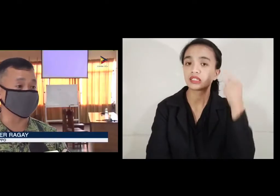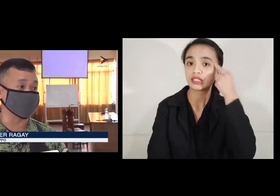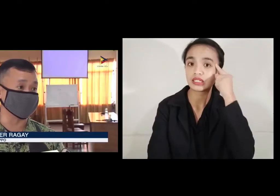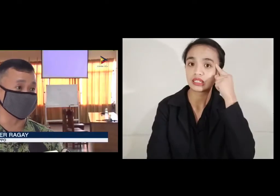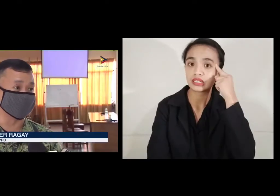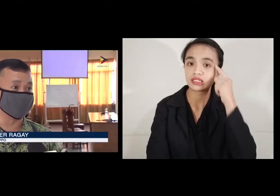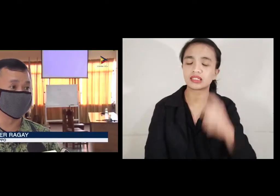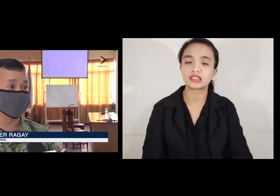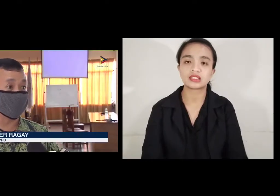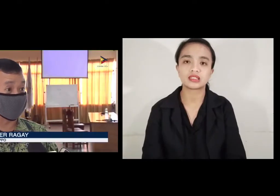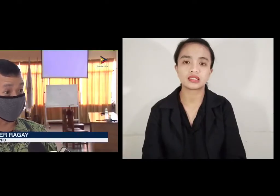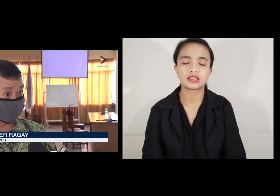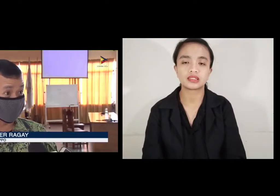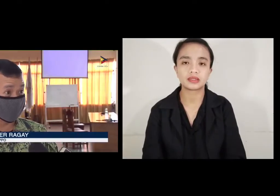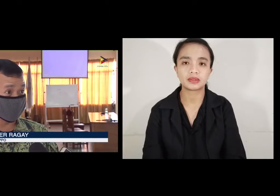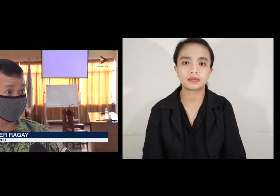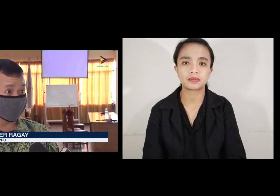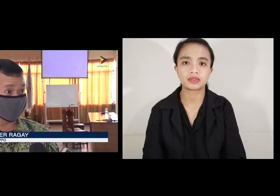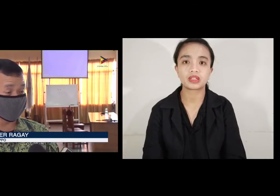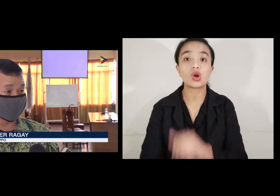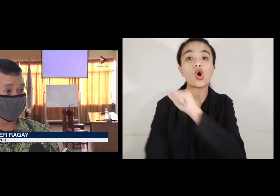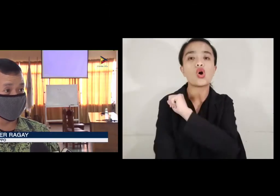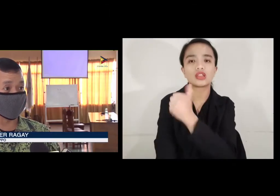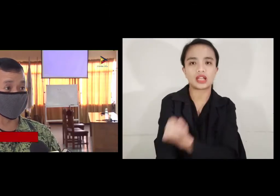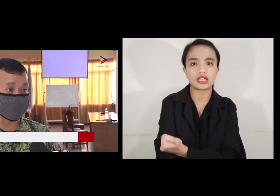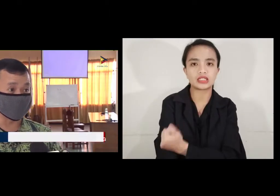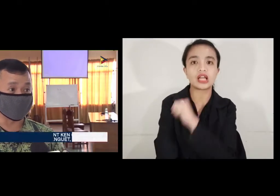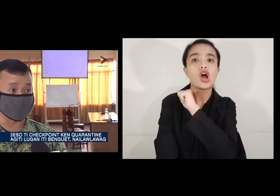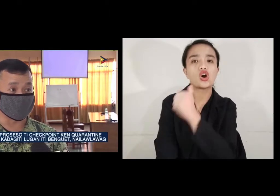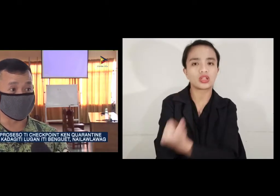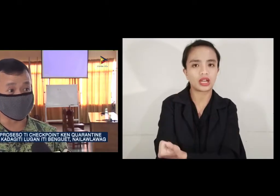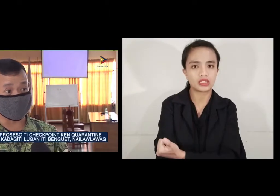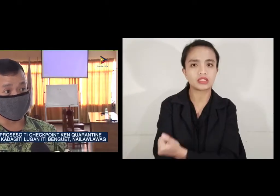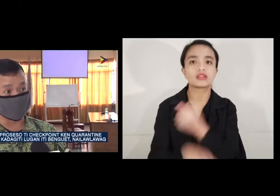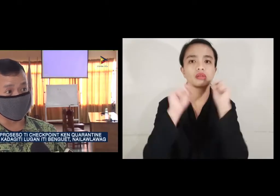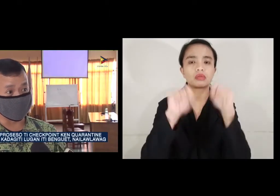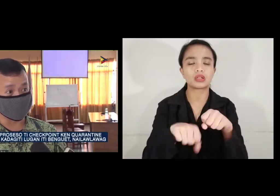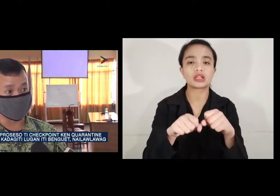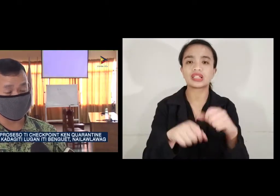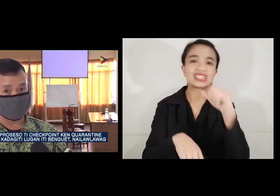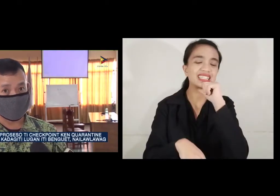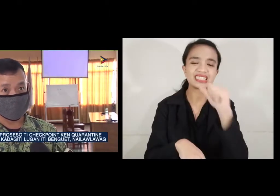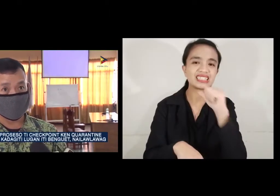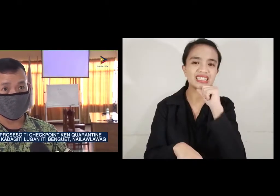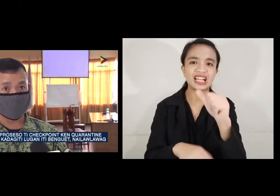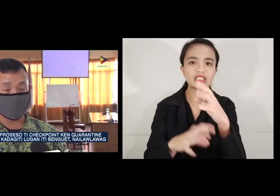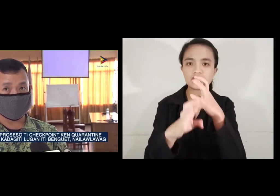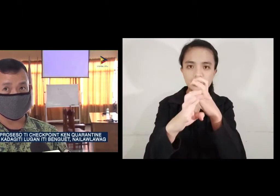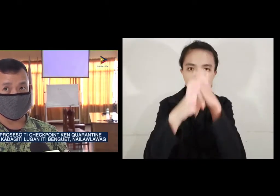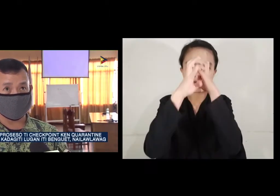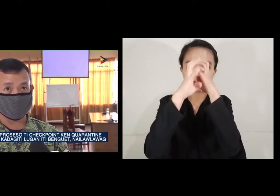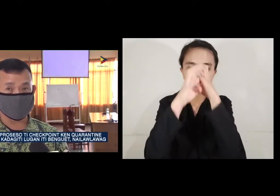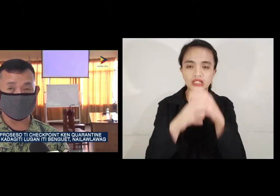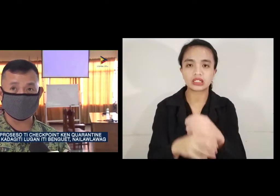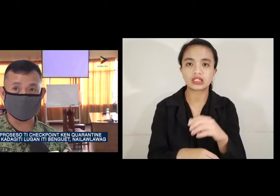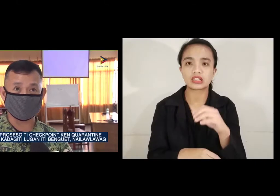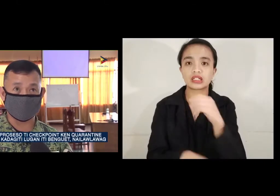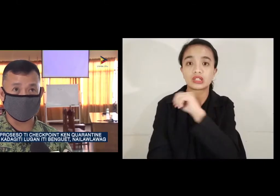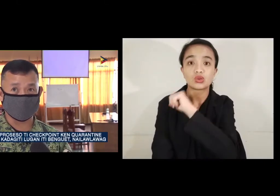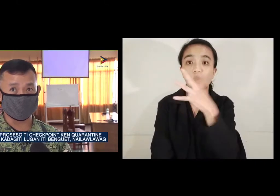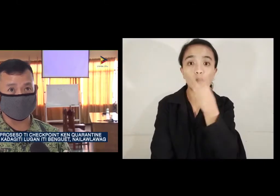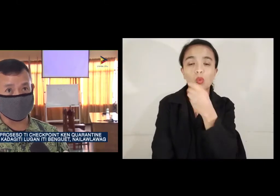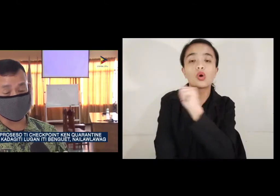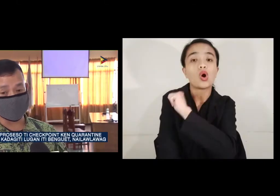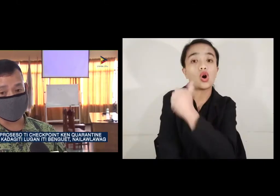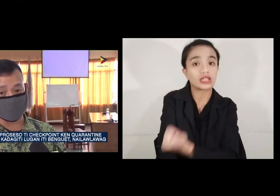that we consider APOR, authorized persons outside residence. Hindi na tayo ganong stricto sa